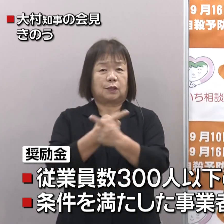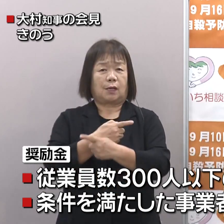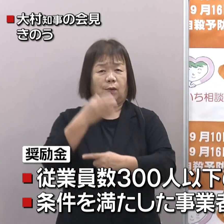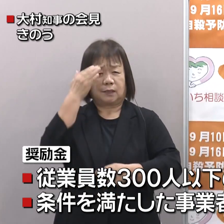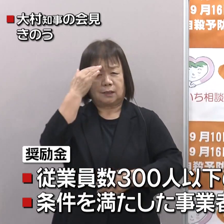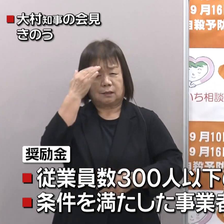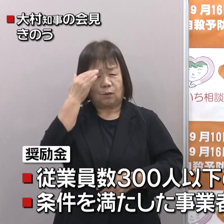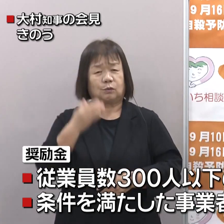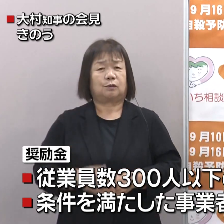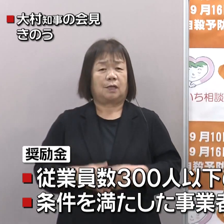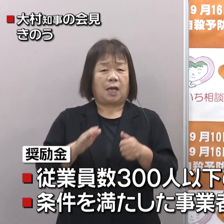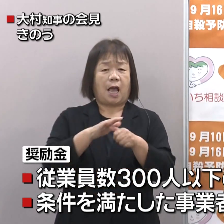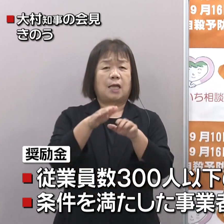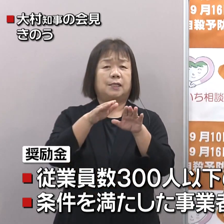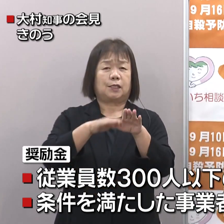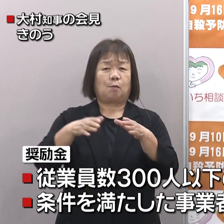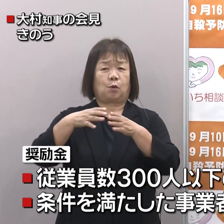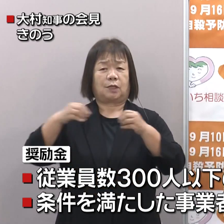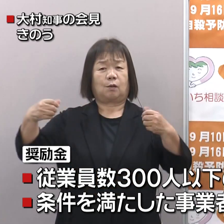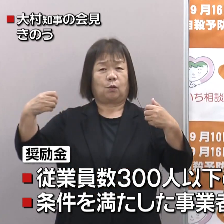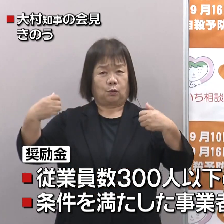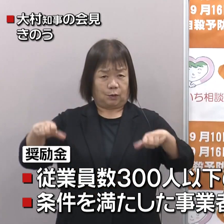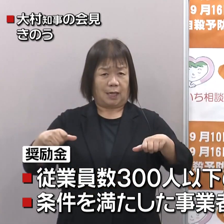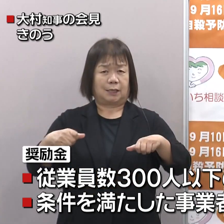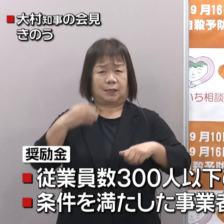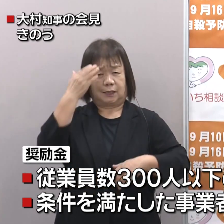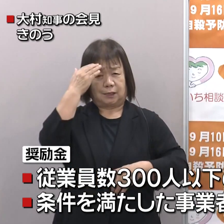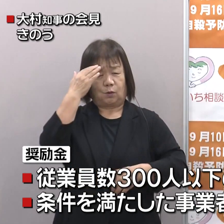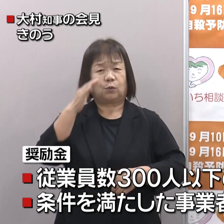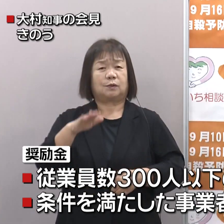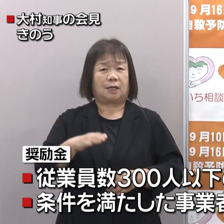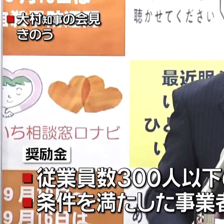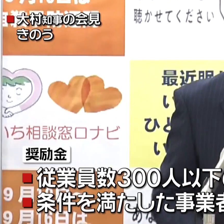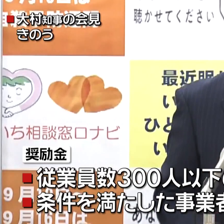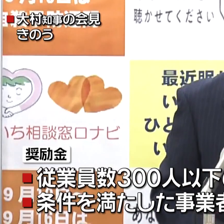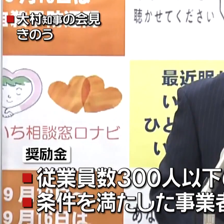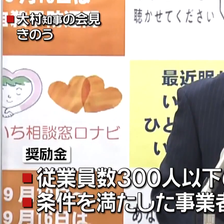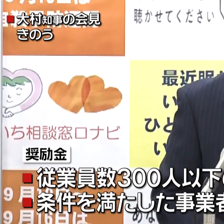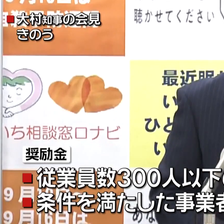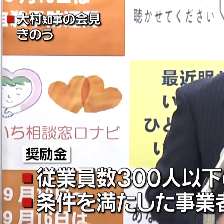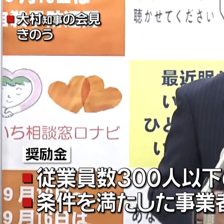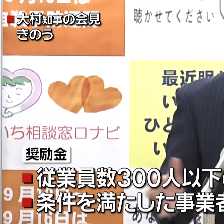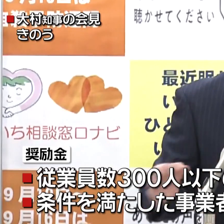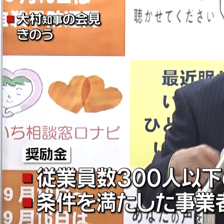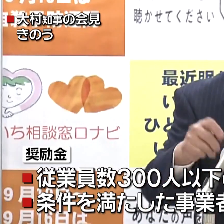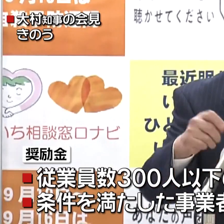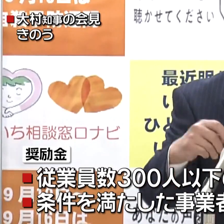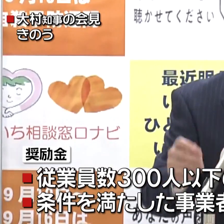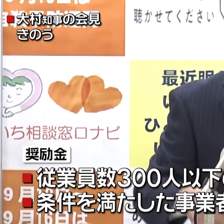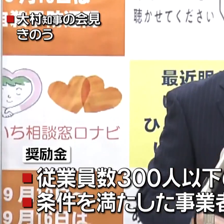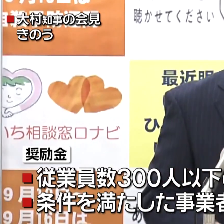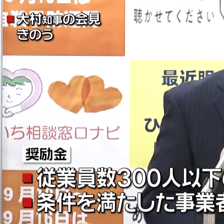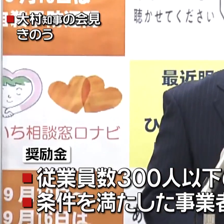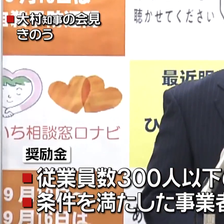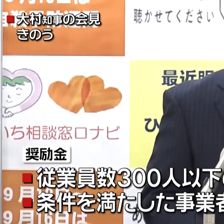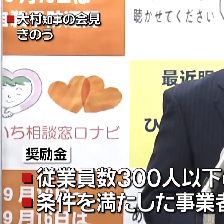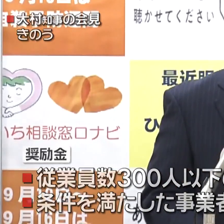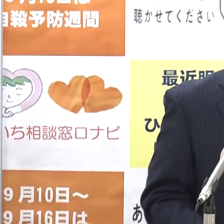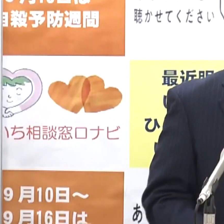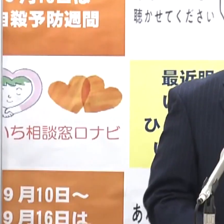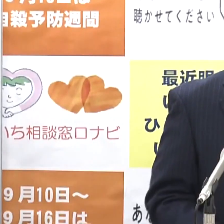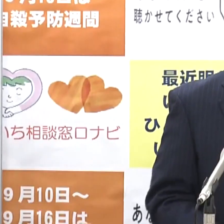た従業員がいるなどの条件を満たすと1事業者につき50万円から100万円が支給され